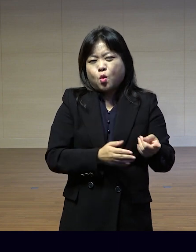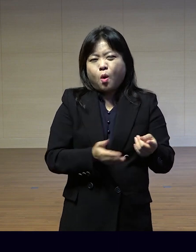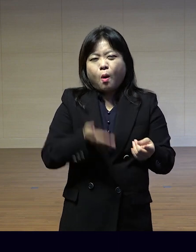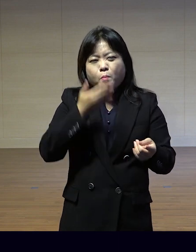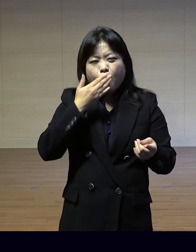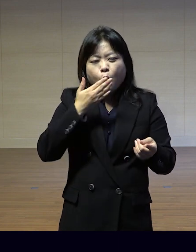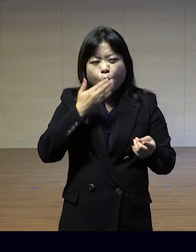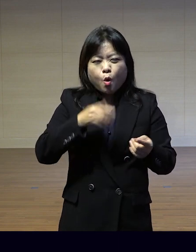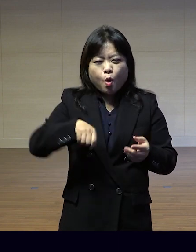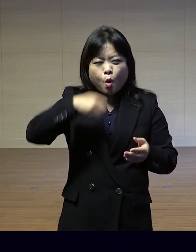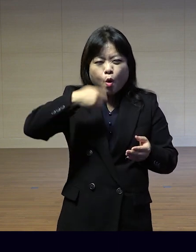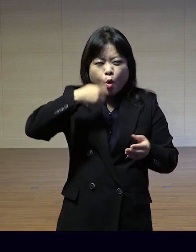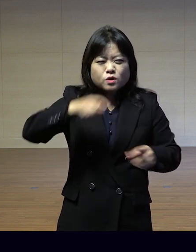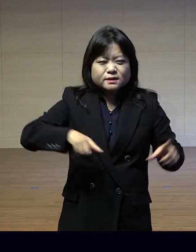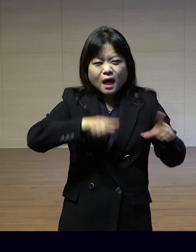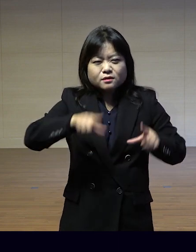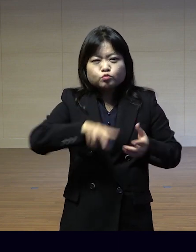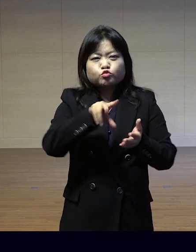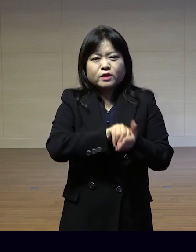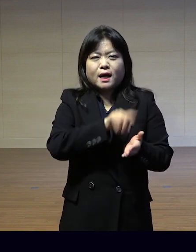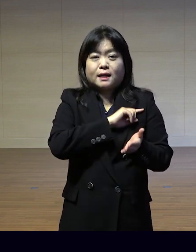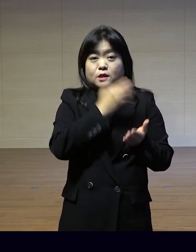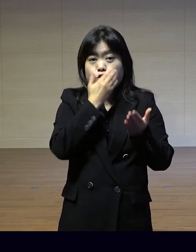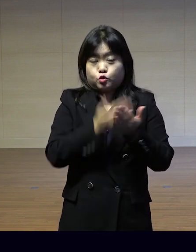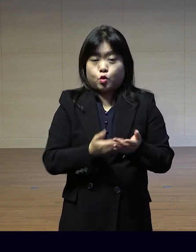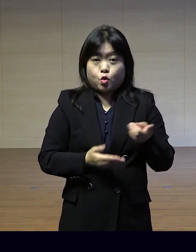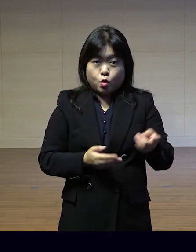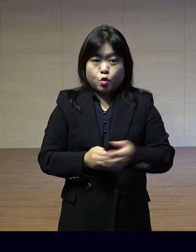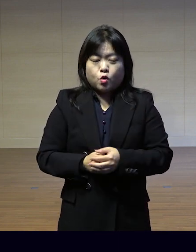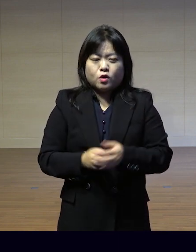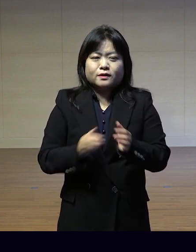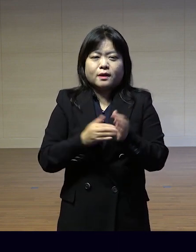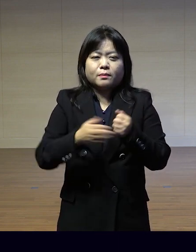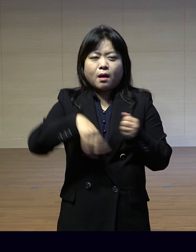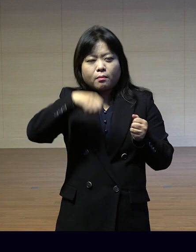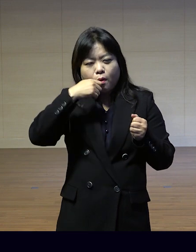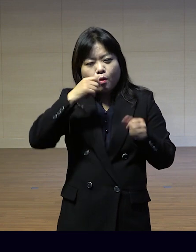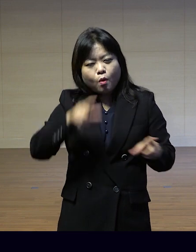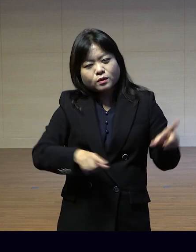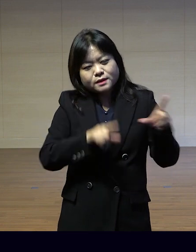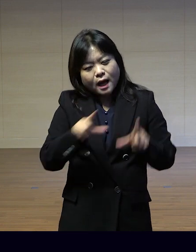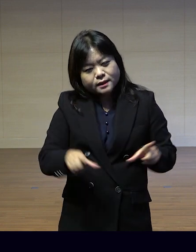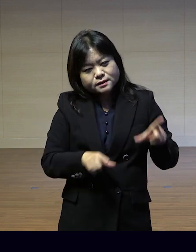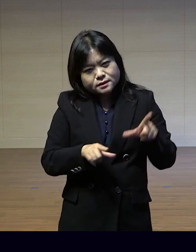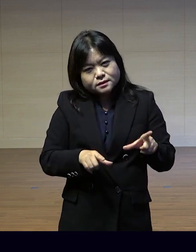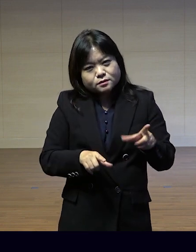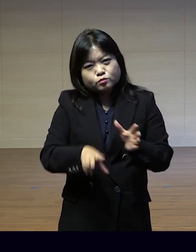사는 문제가 가장 중요했던 겁니다. 그래서 그 먹고 사는 문제를